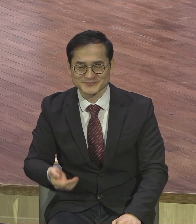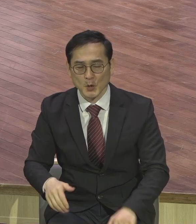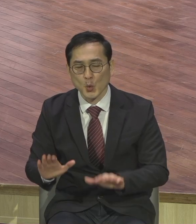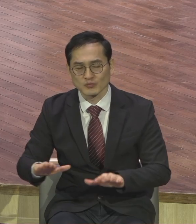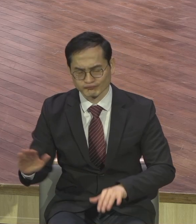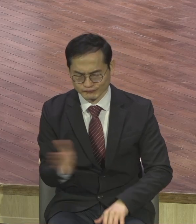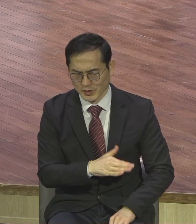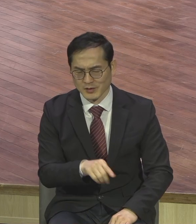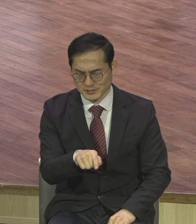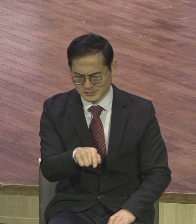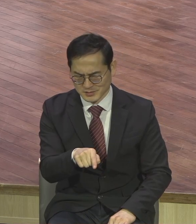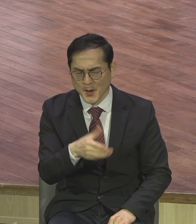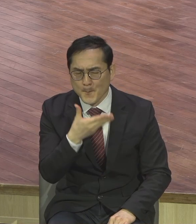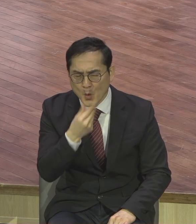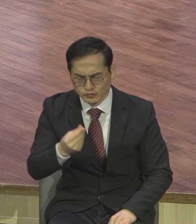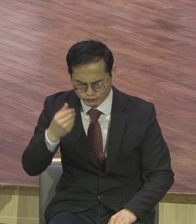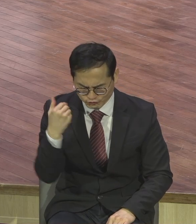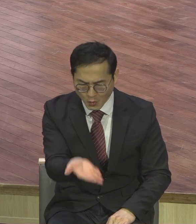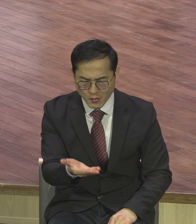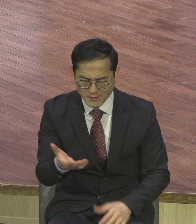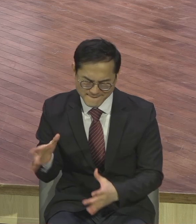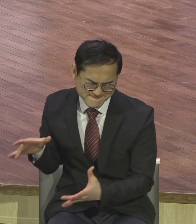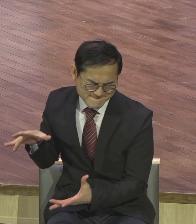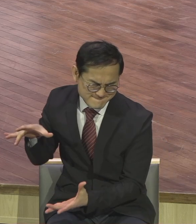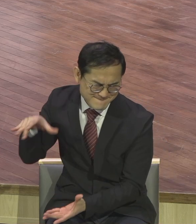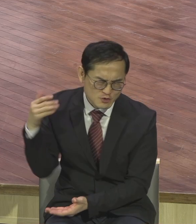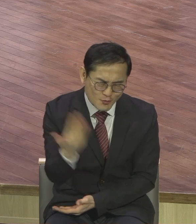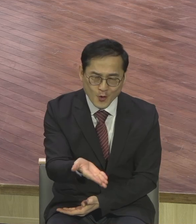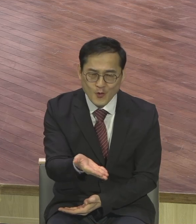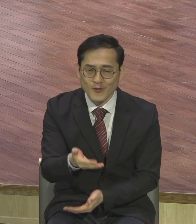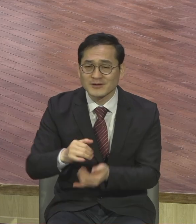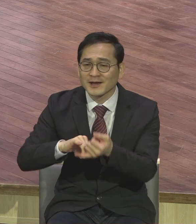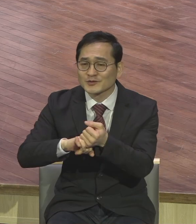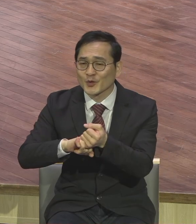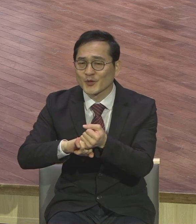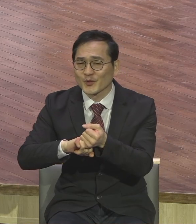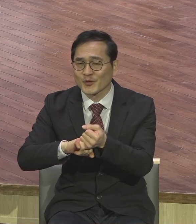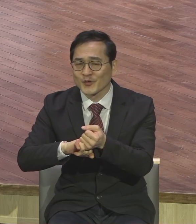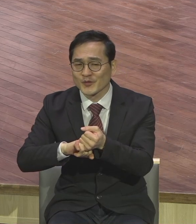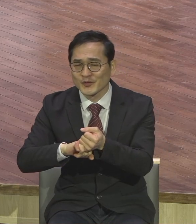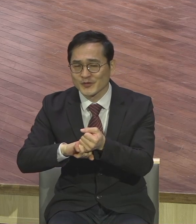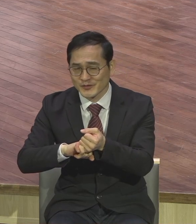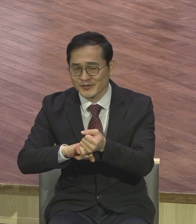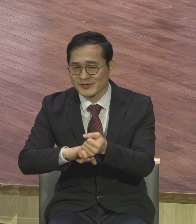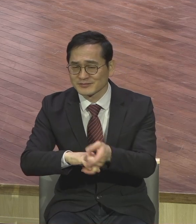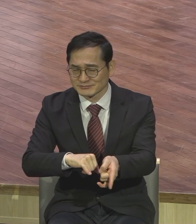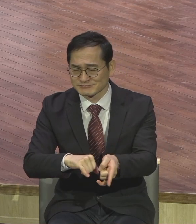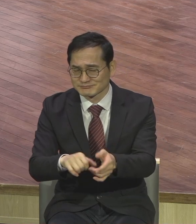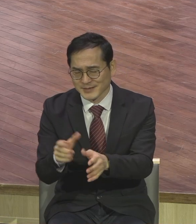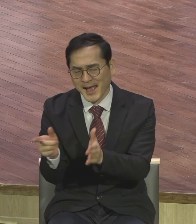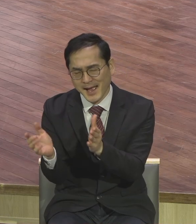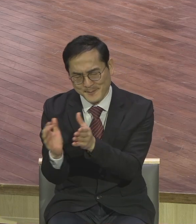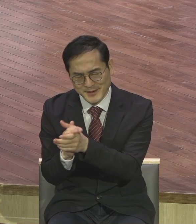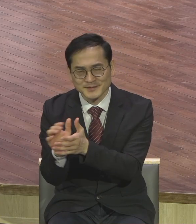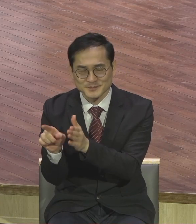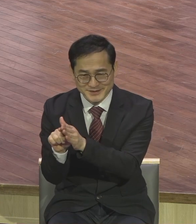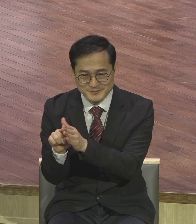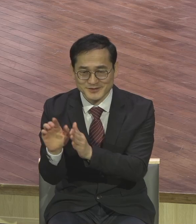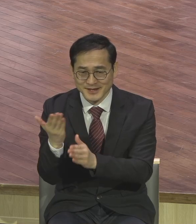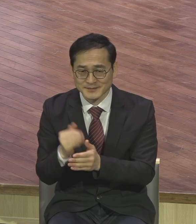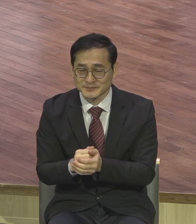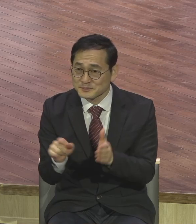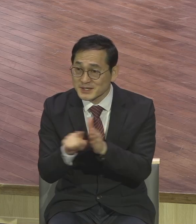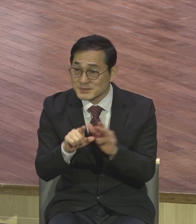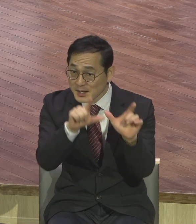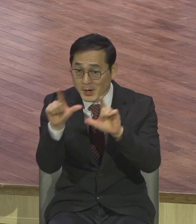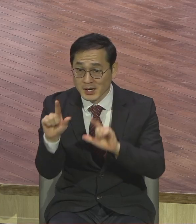내가 너에게 복을 주리라. 신앙생활 다른 거 없어요. 신앙생활이 어렵지 않습니다.